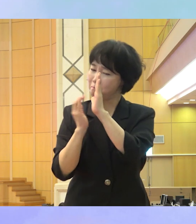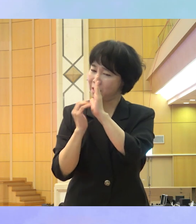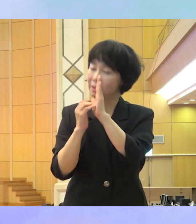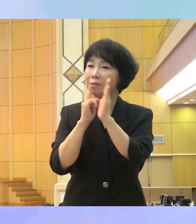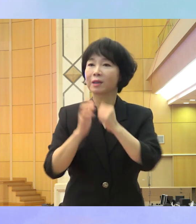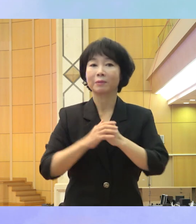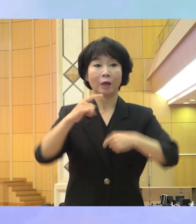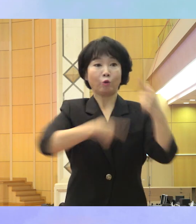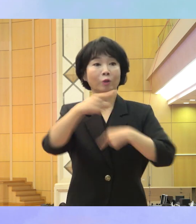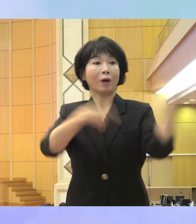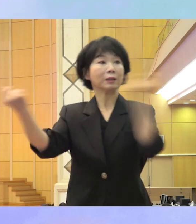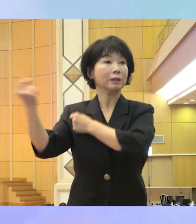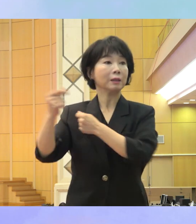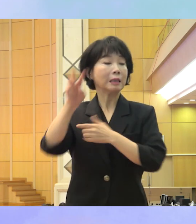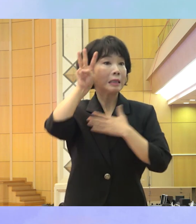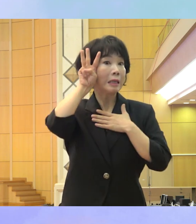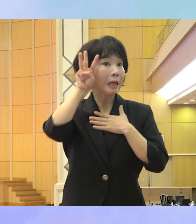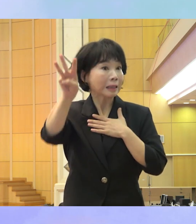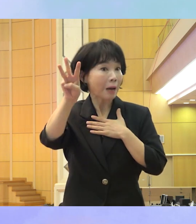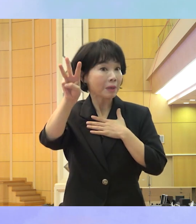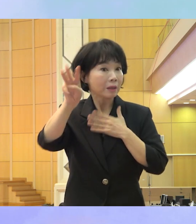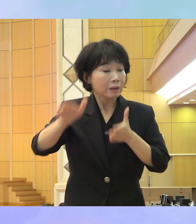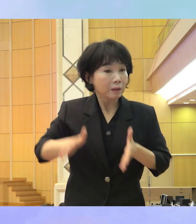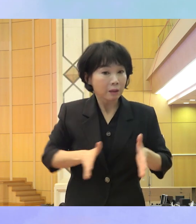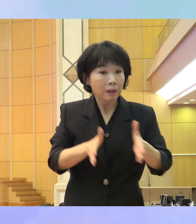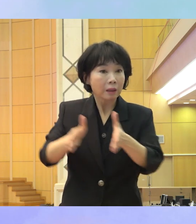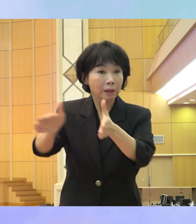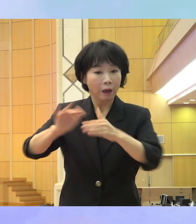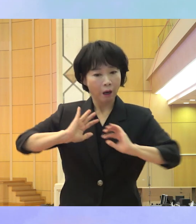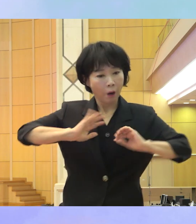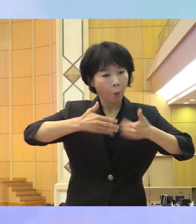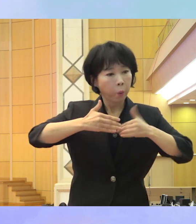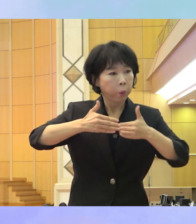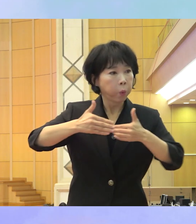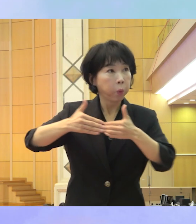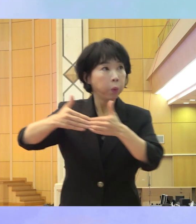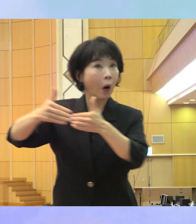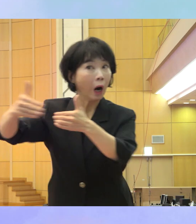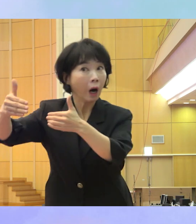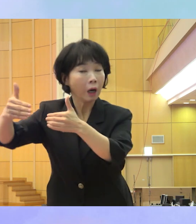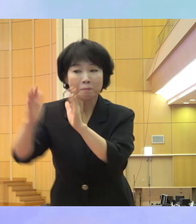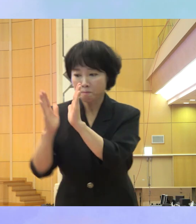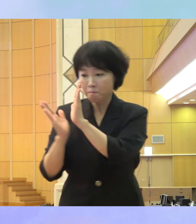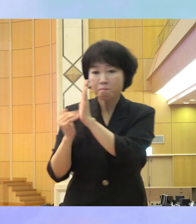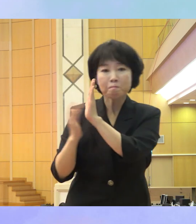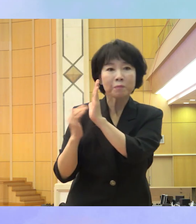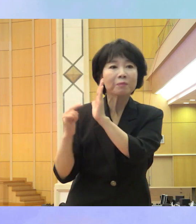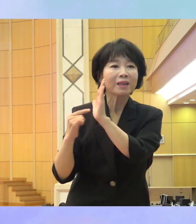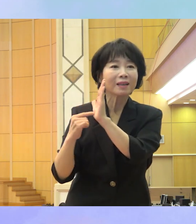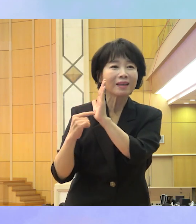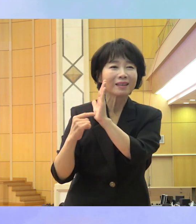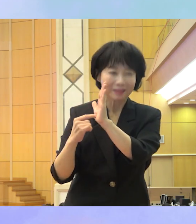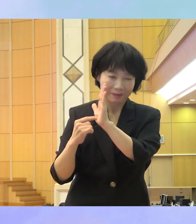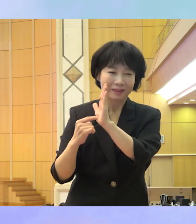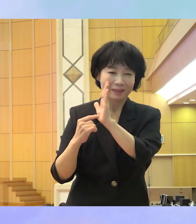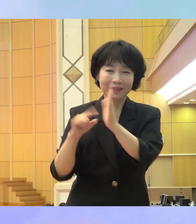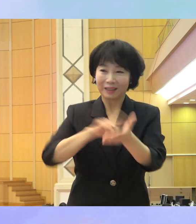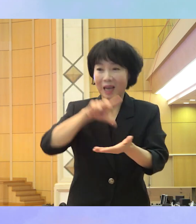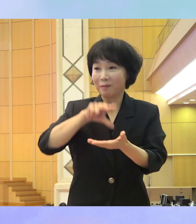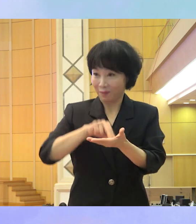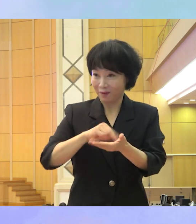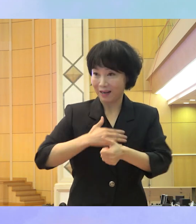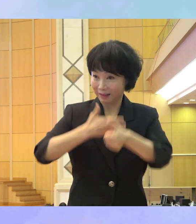비밀. 다시 한번 3일길 여정의 비밀. 3일길